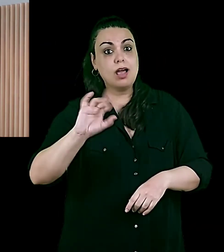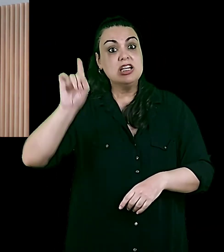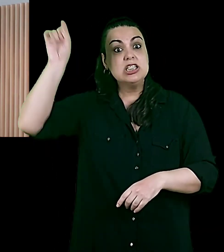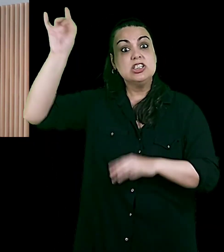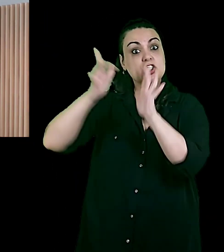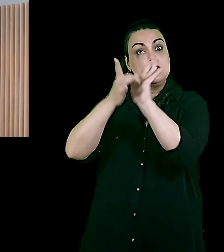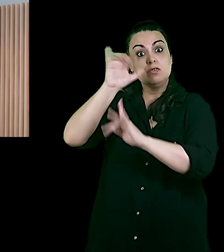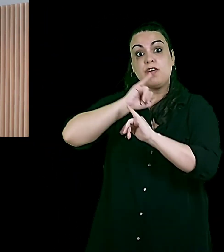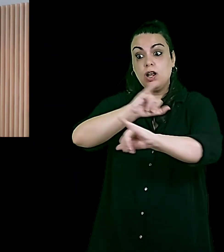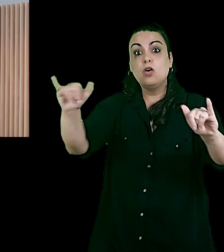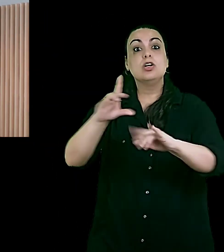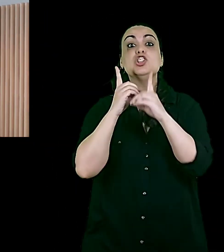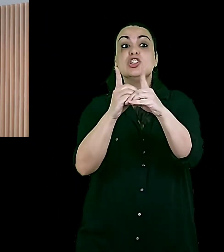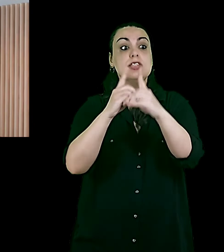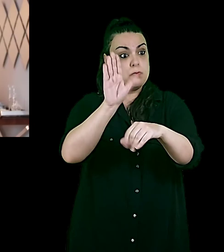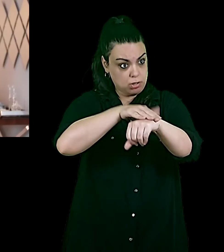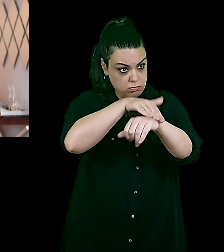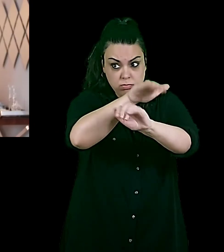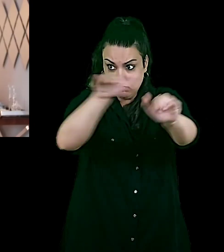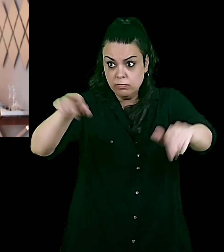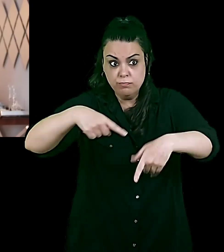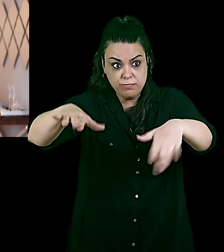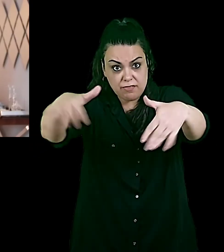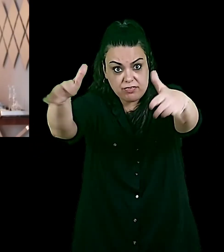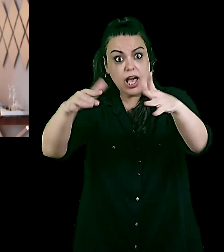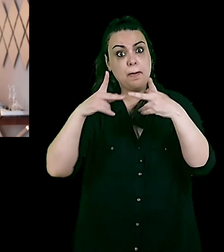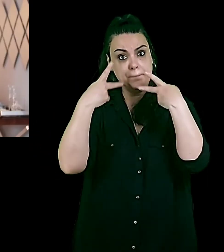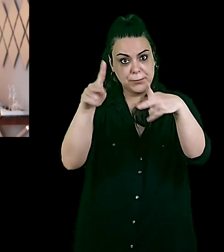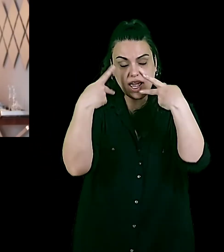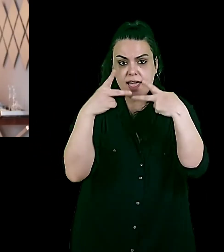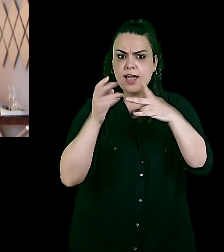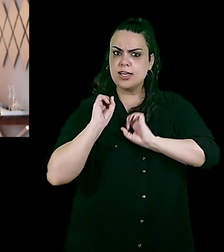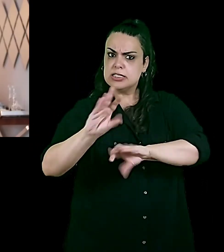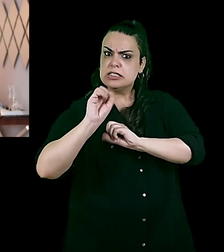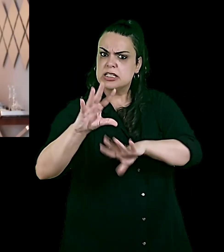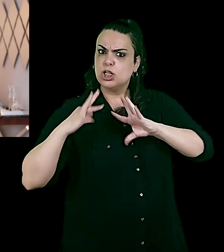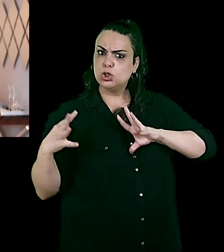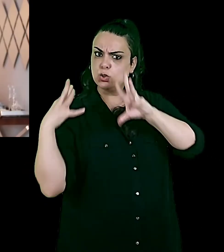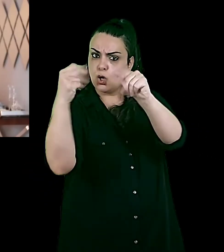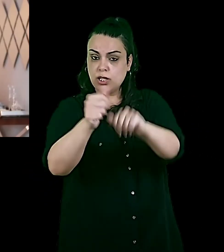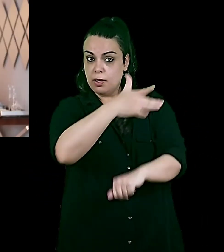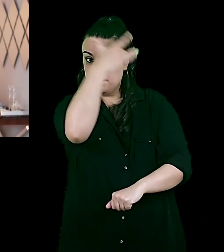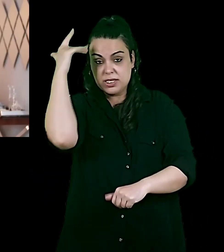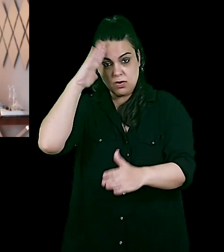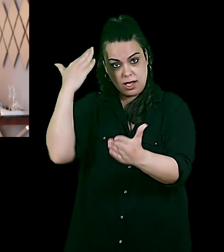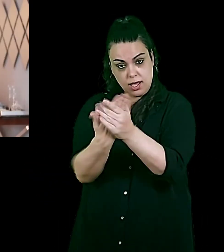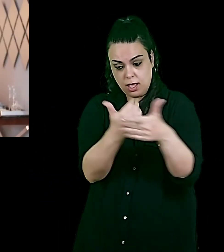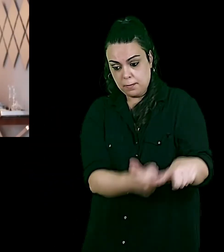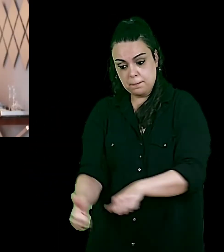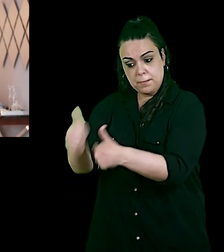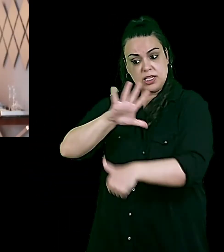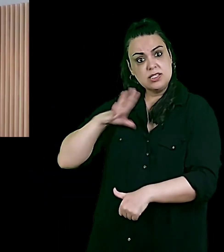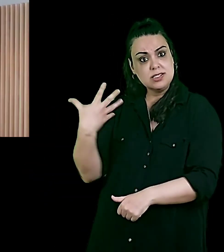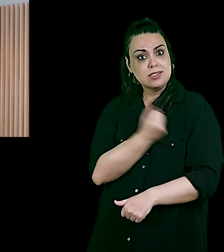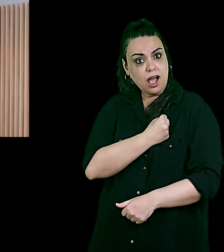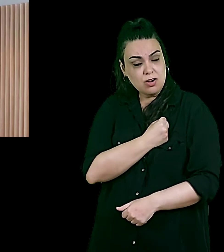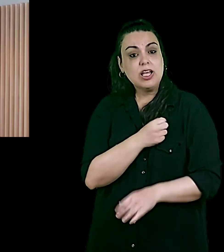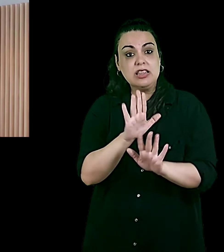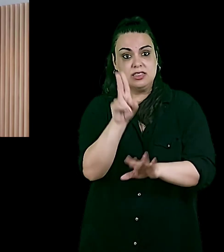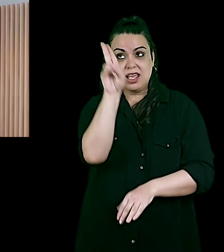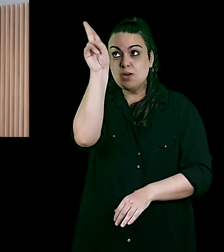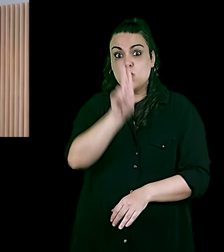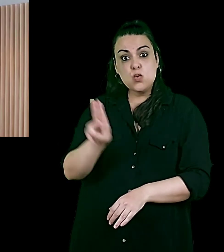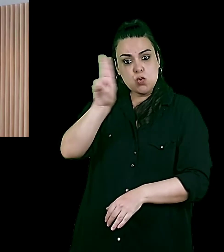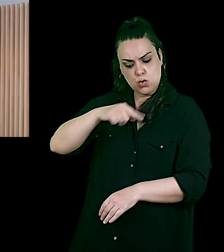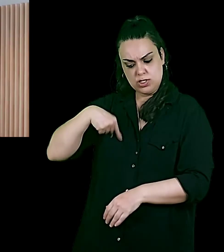disse aos próprios discípulos: vão vocês, ministrem, entreguem, preguem a toda criatura. Aquele que crê e se batizar vai ser salvo. Então, se Deus